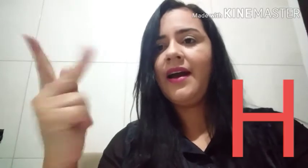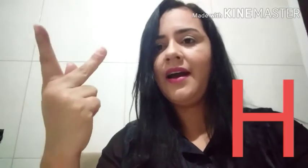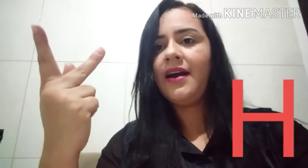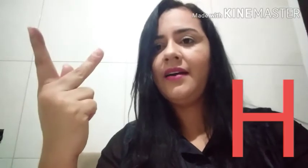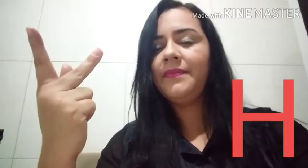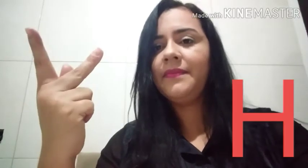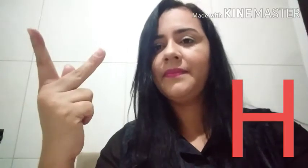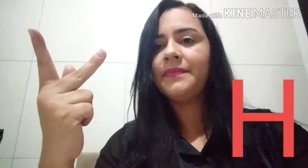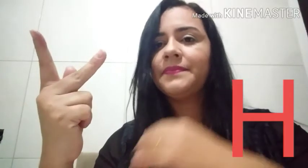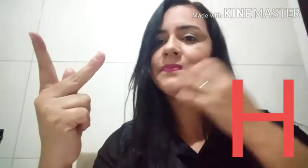H,